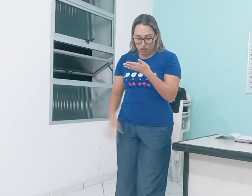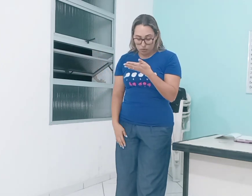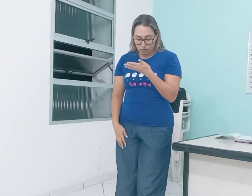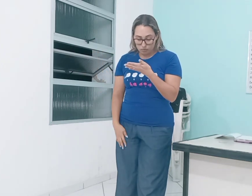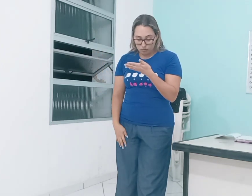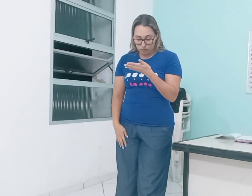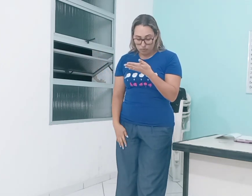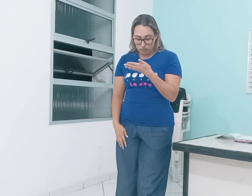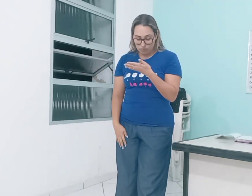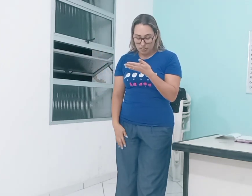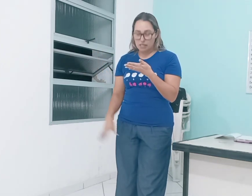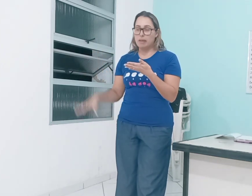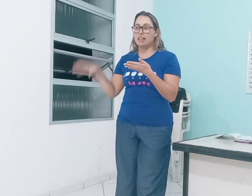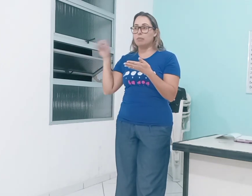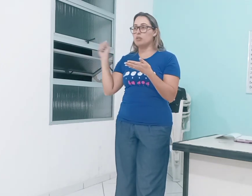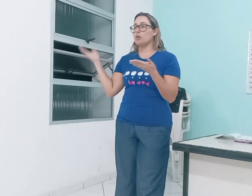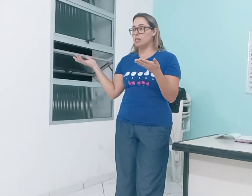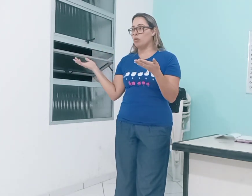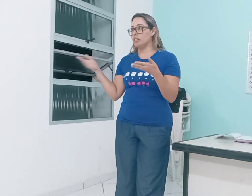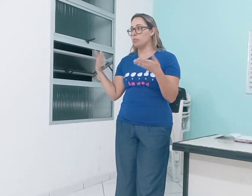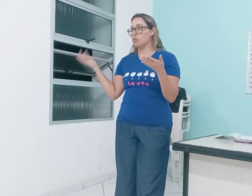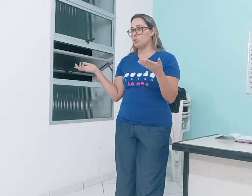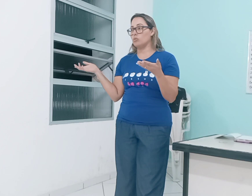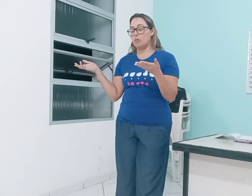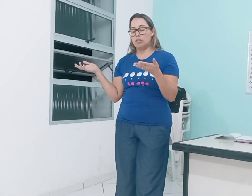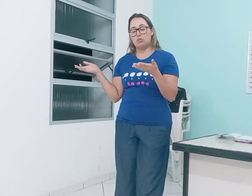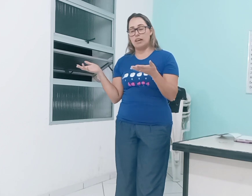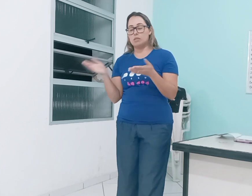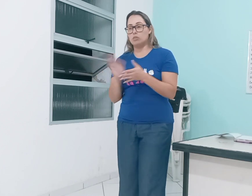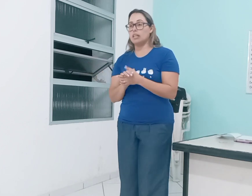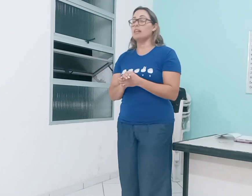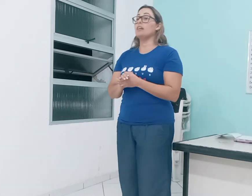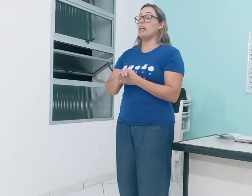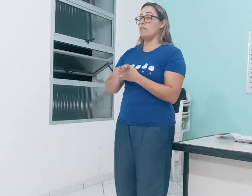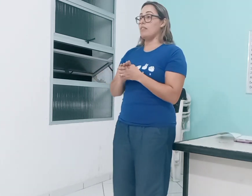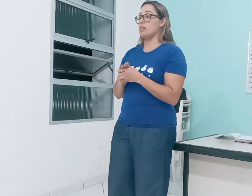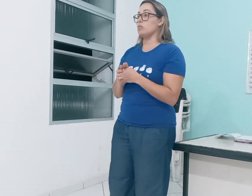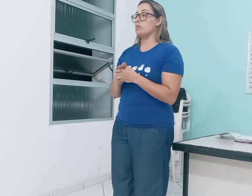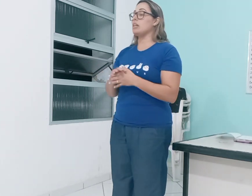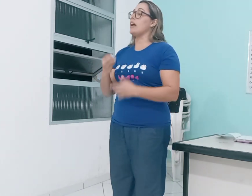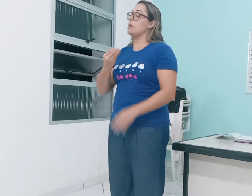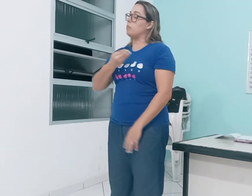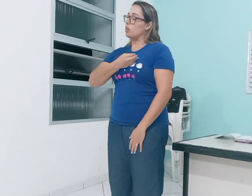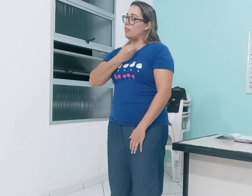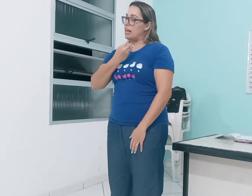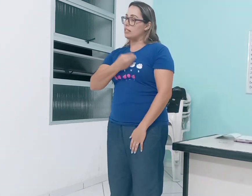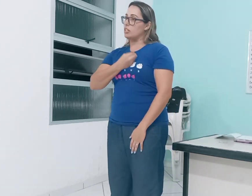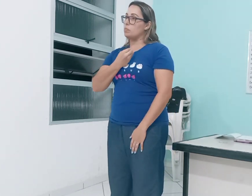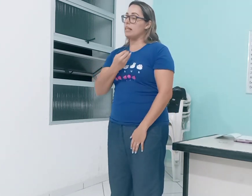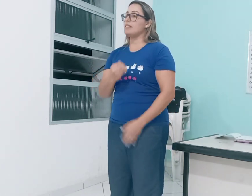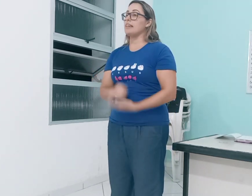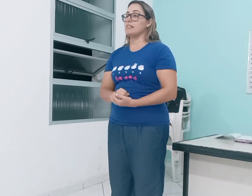João, esperando a pessoa responder, porque o surdo normalmente não vai responder. Ele vai fazer algum sinal. Ele pode falar isso aqui de presença.